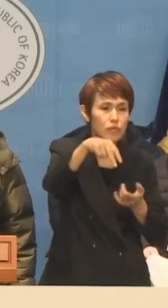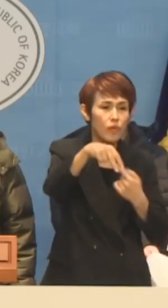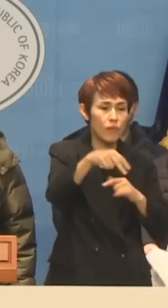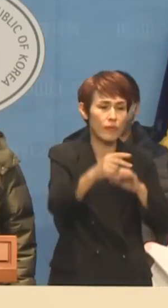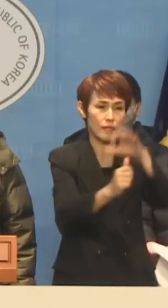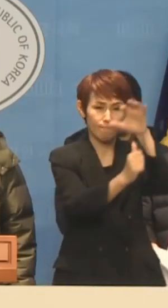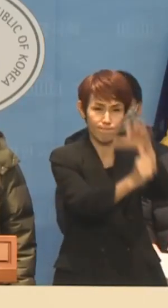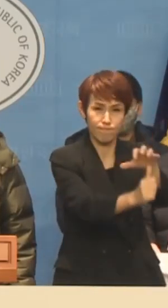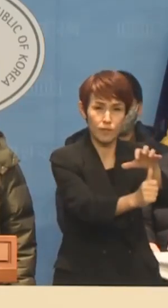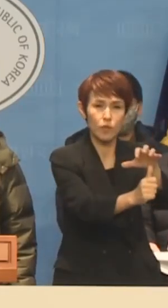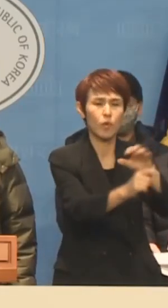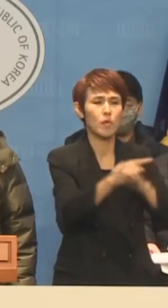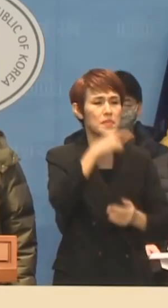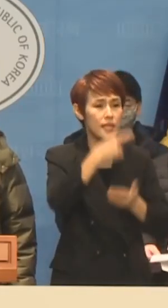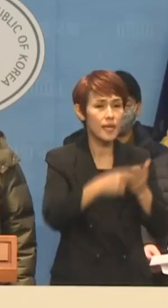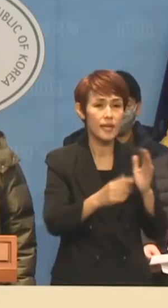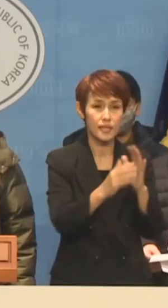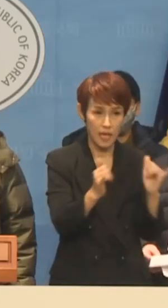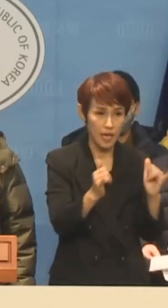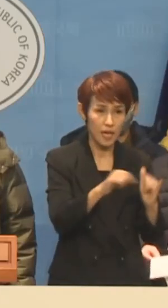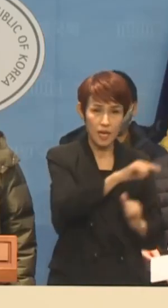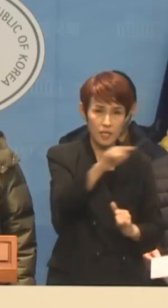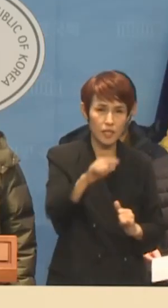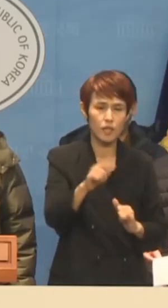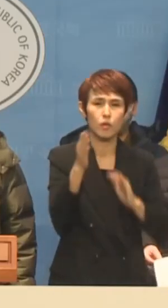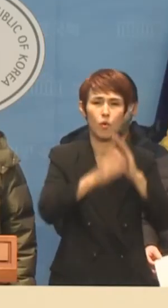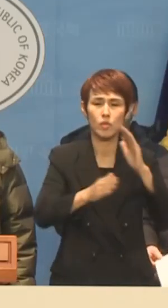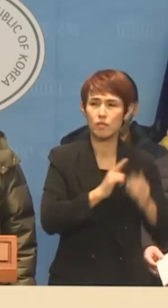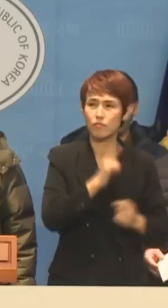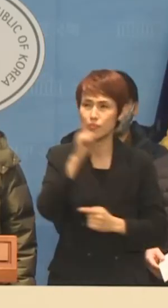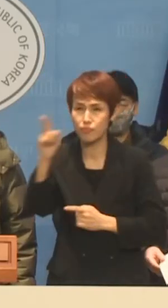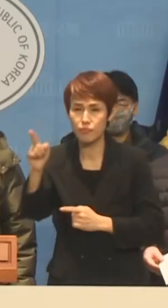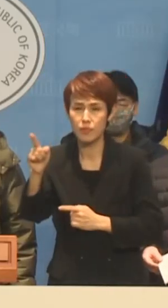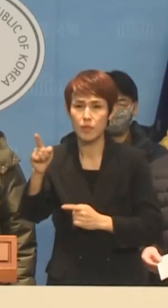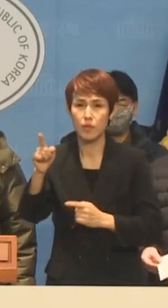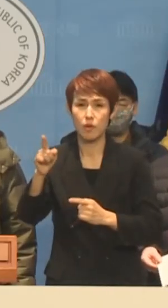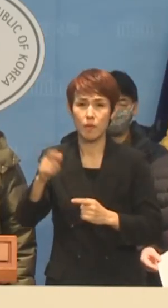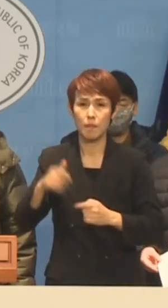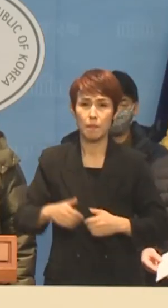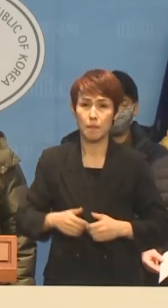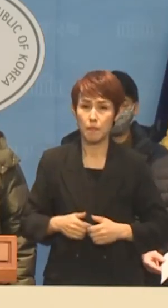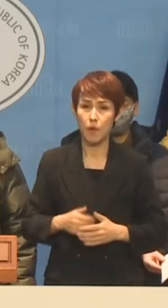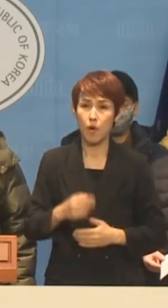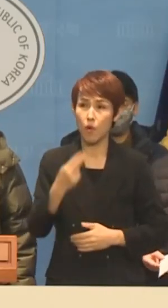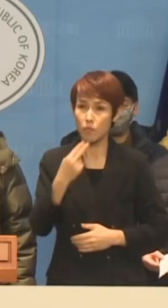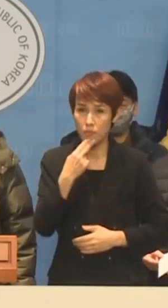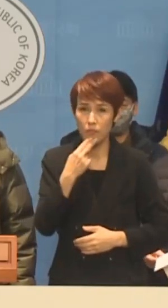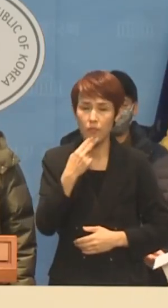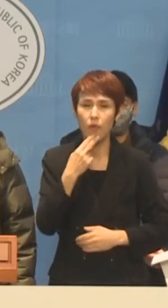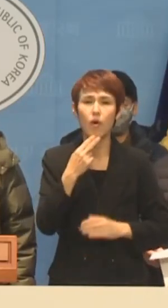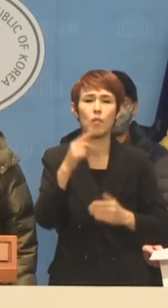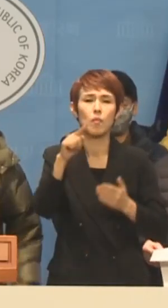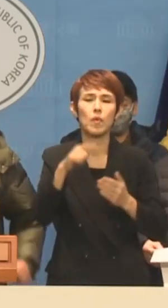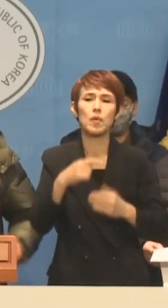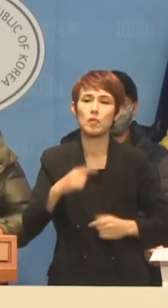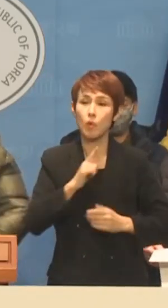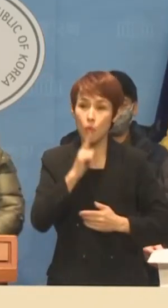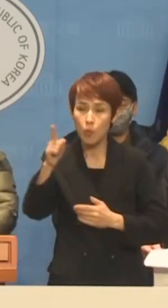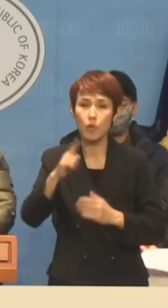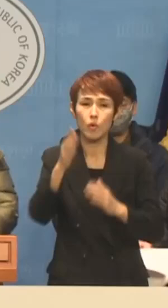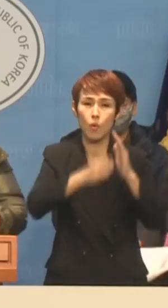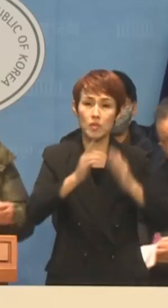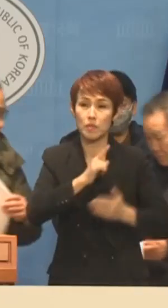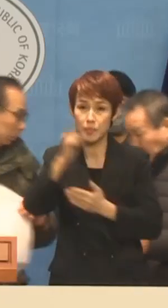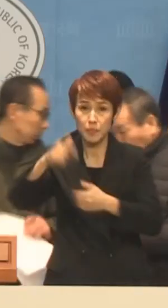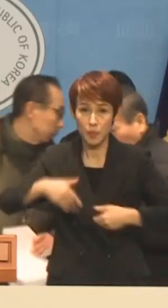피해자 생존자들이 공식적인 진정 없이는 구체적인 보상을 받을 수 있도록 권고했습니다.